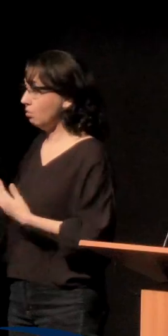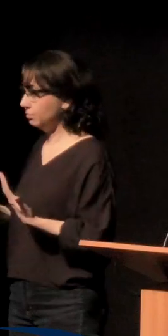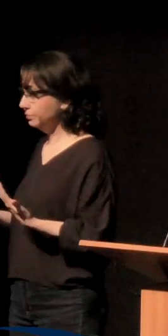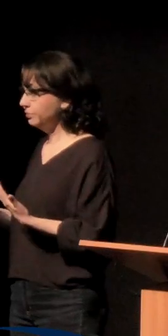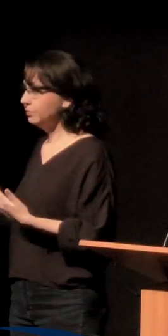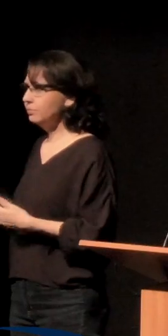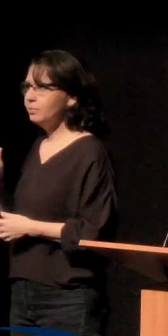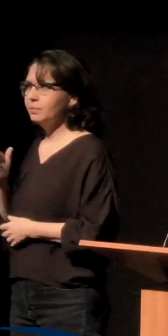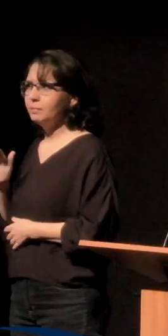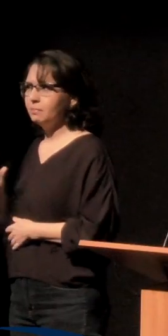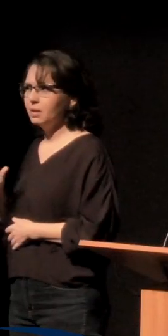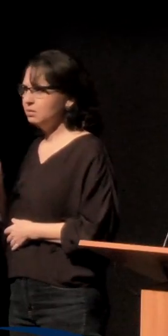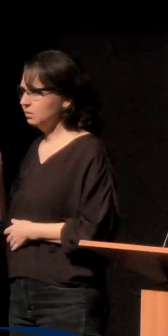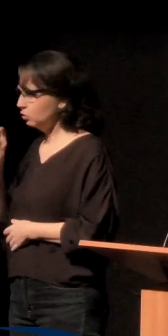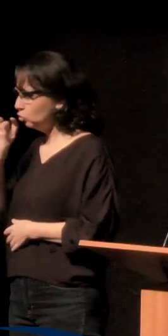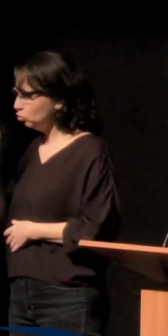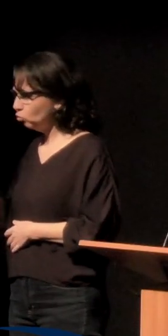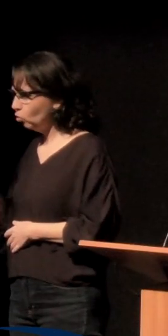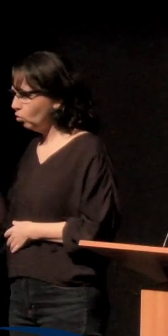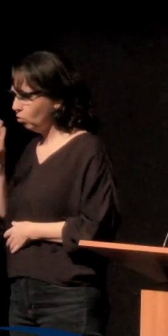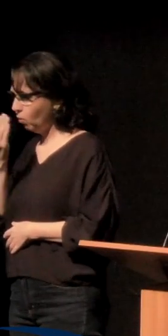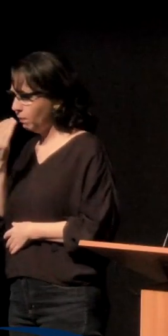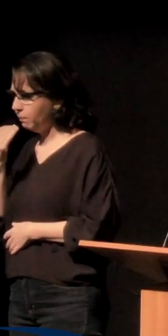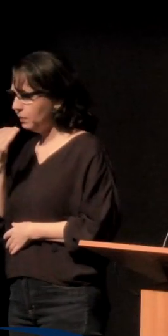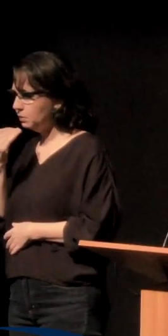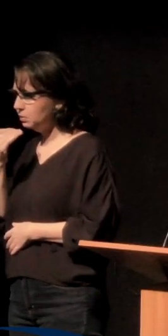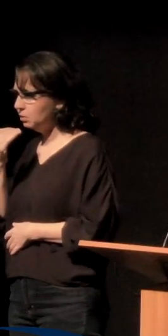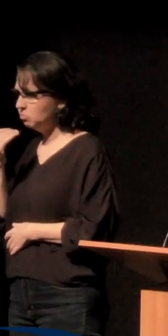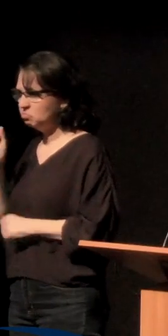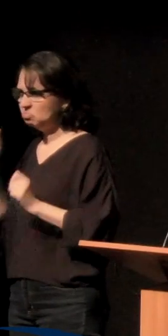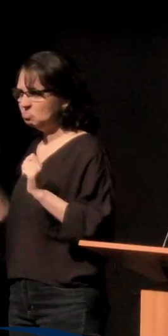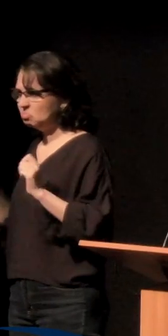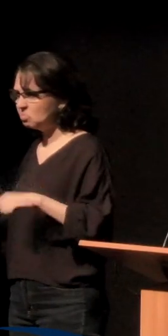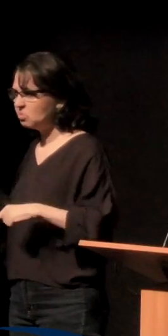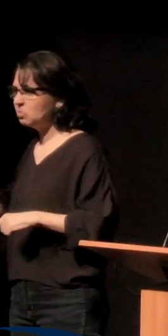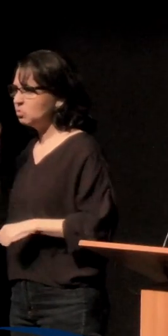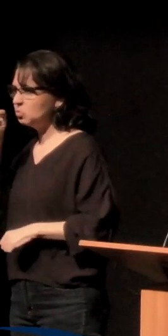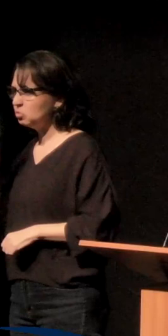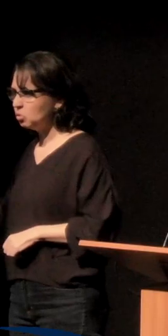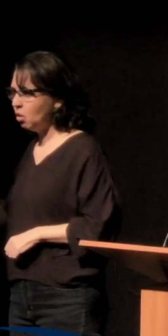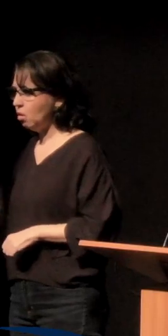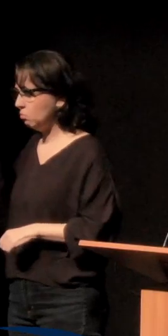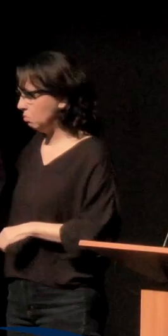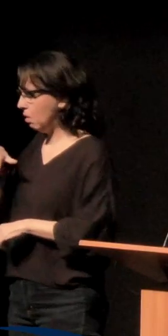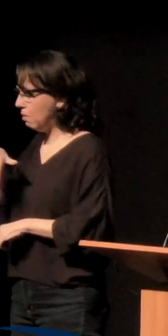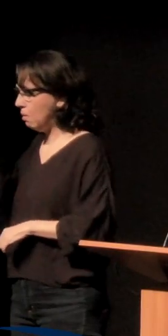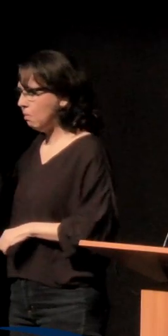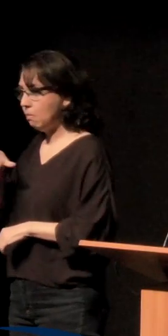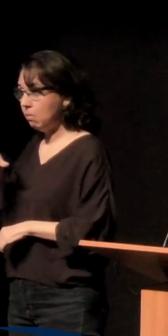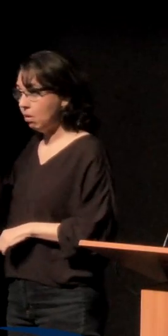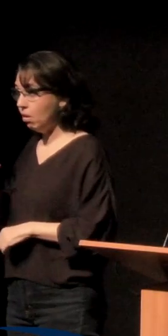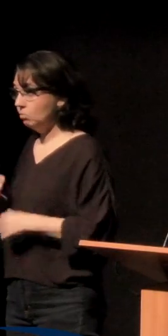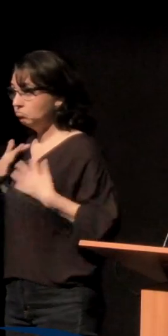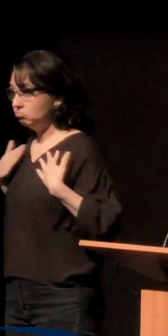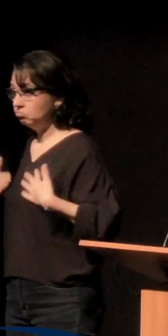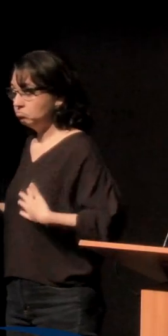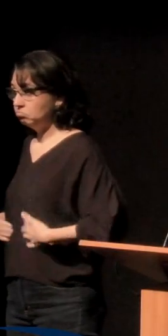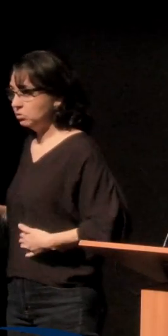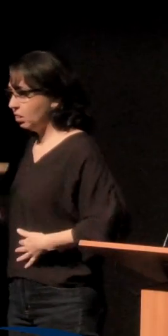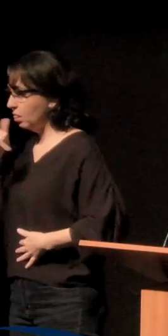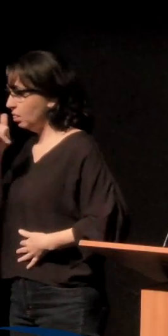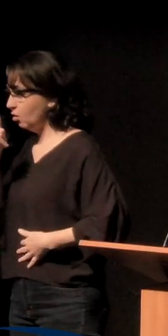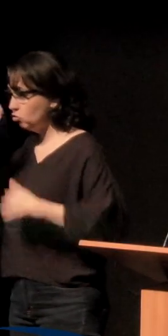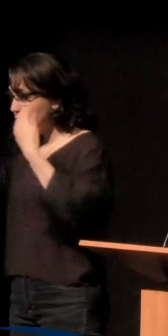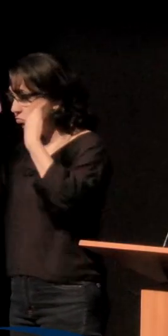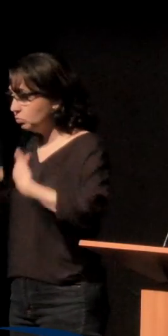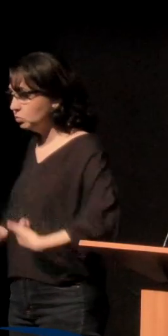Mas será que comer só isso né comer envolve muitas questões né envolve o direito como eu falei eu já tenho uma questão